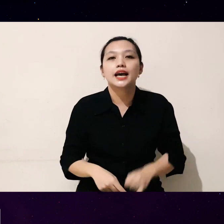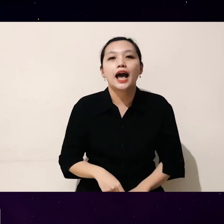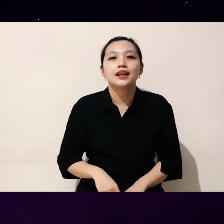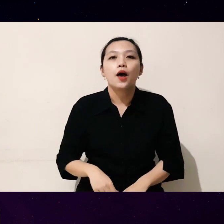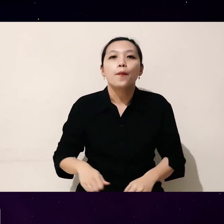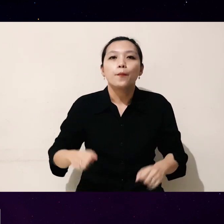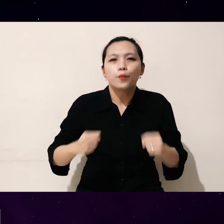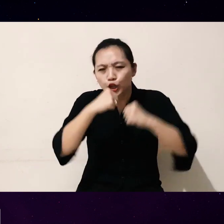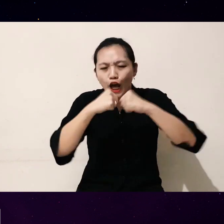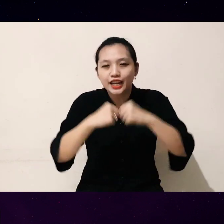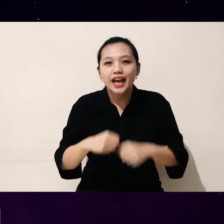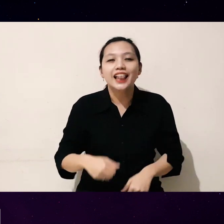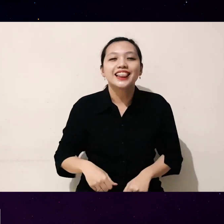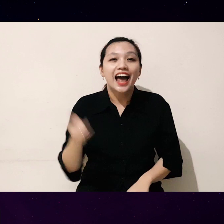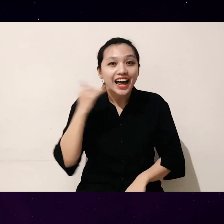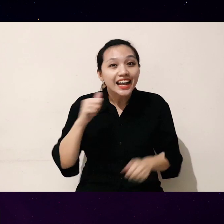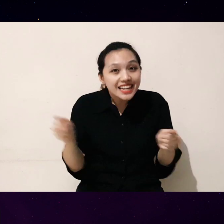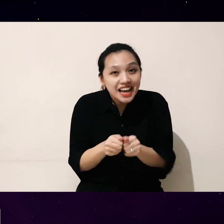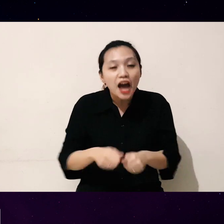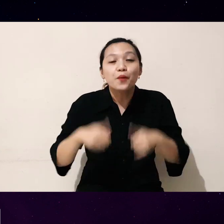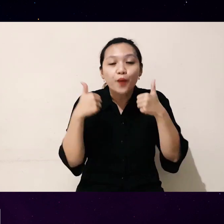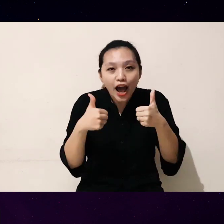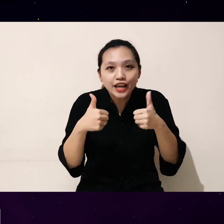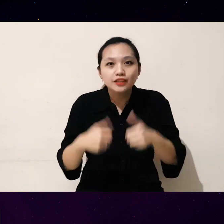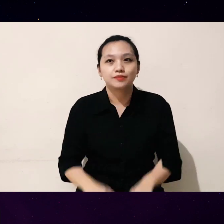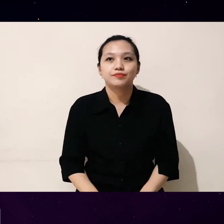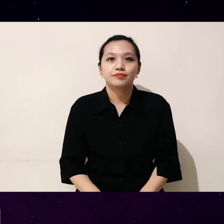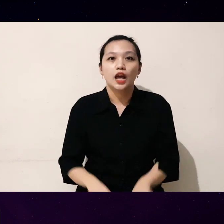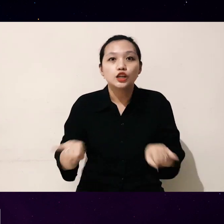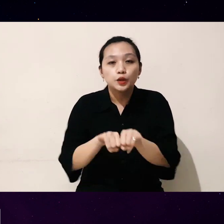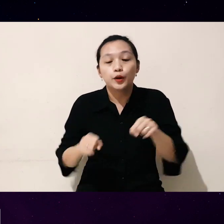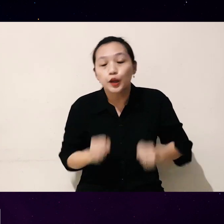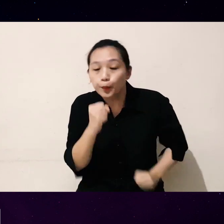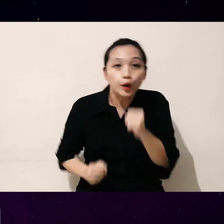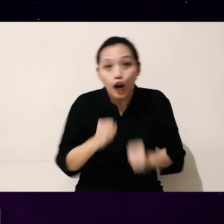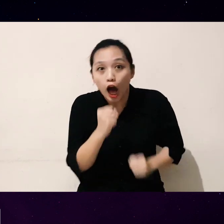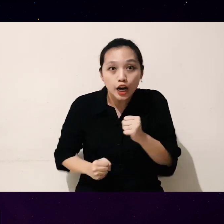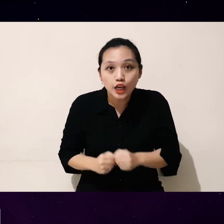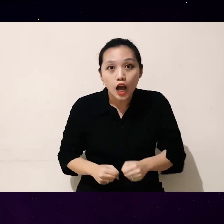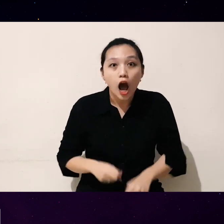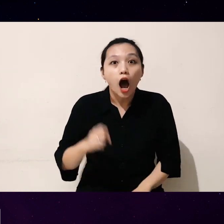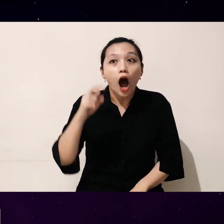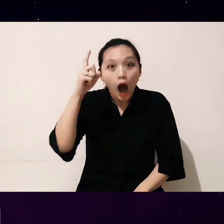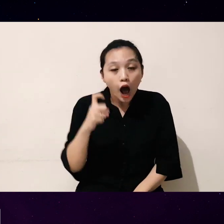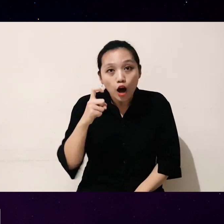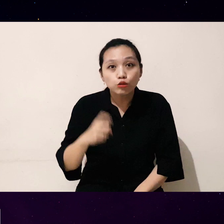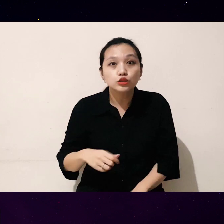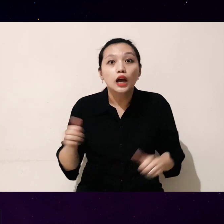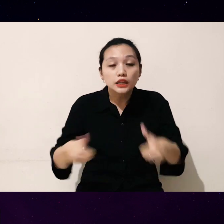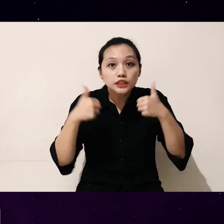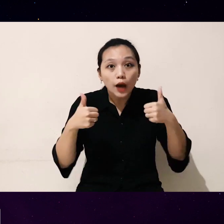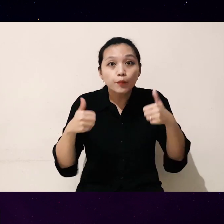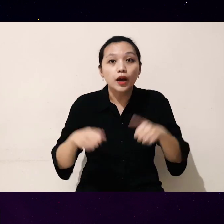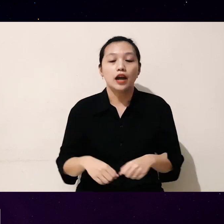mengambil postur running tall, supaya dapat berlari dengan baik dan juga berlari dengan jarak yang jauh. Seorang atlet angkat